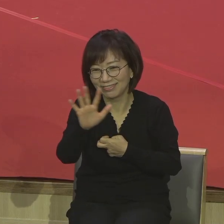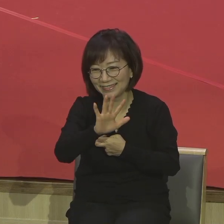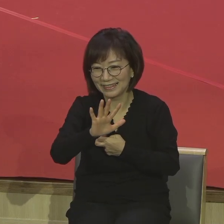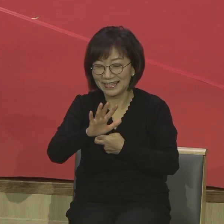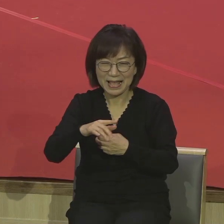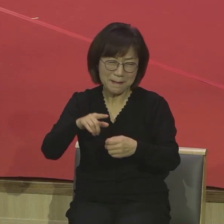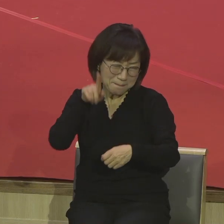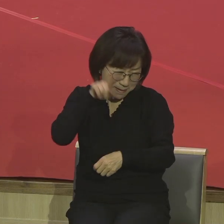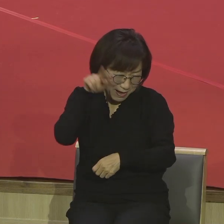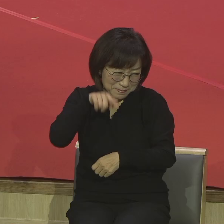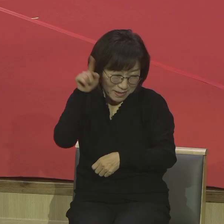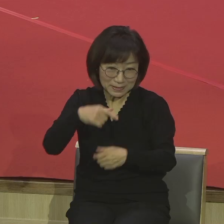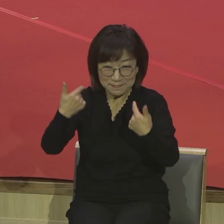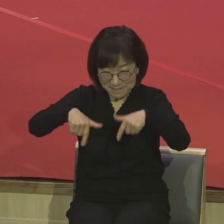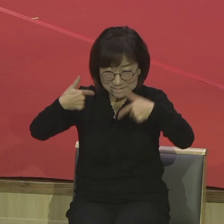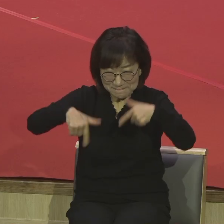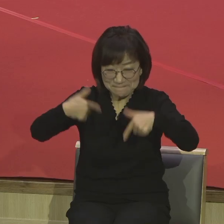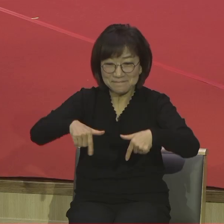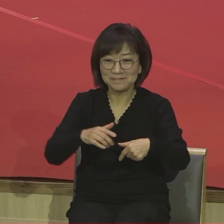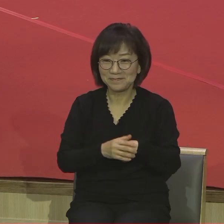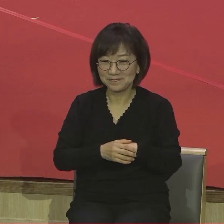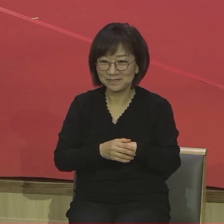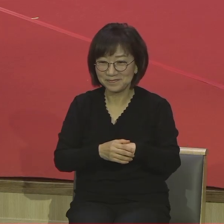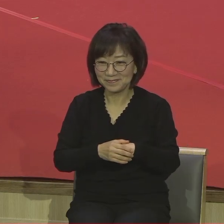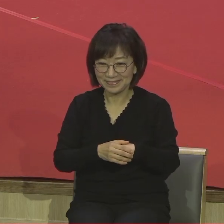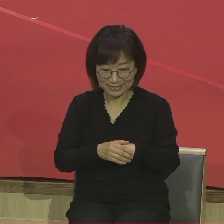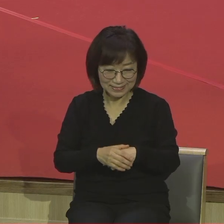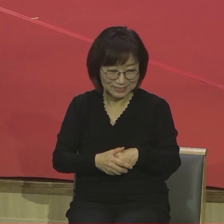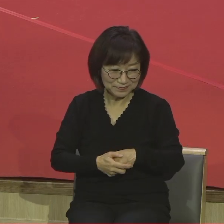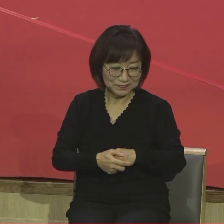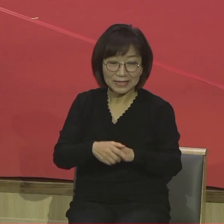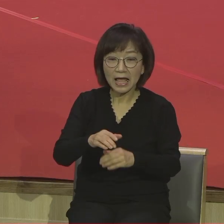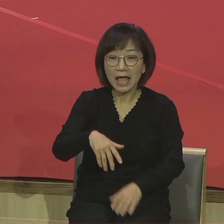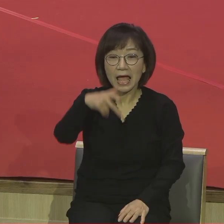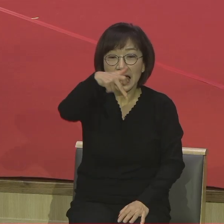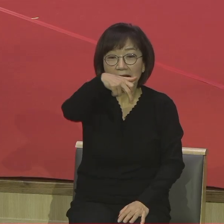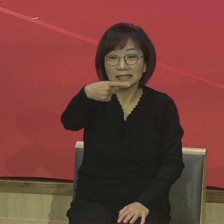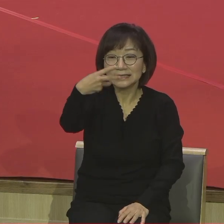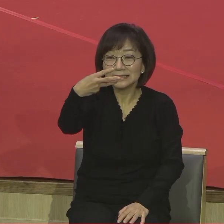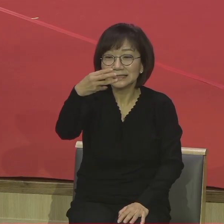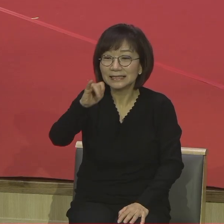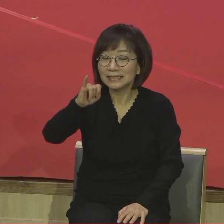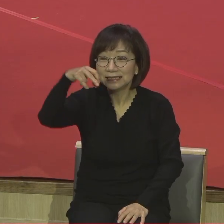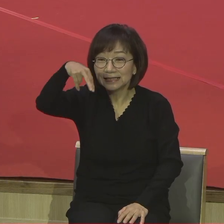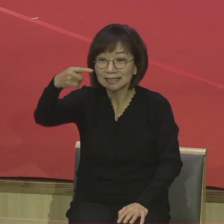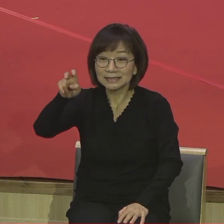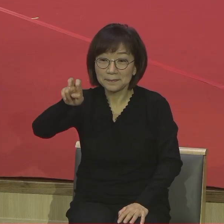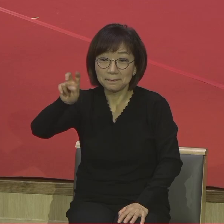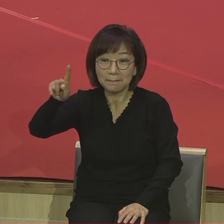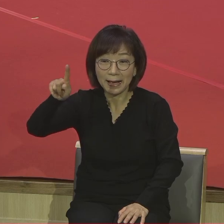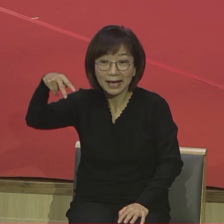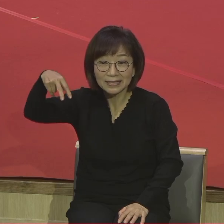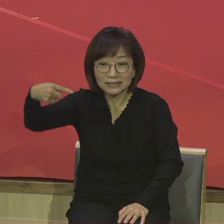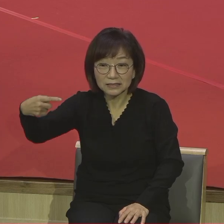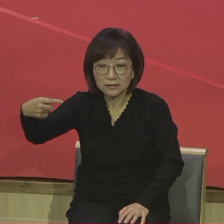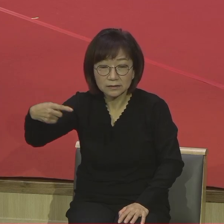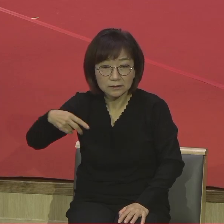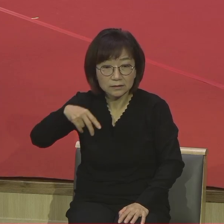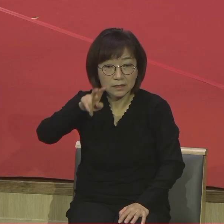뜻은 그리스도와 예배란 뜻이에요. 예배, 마스 예배입니다. 그러니까 그리스도를 예배하는